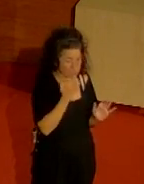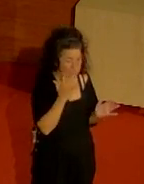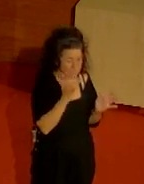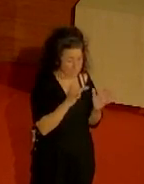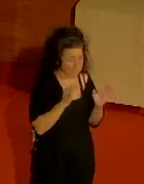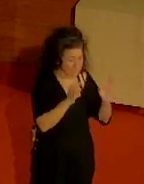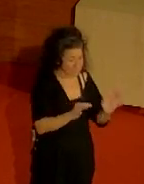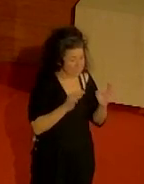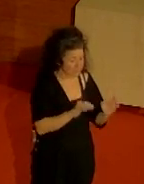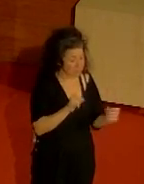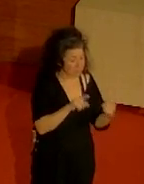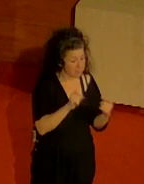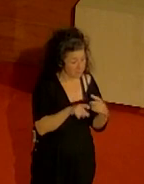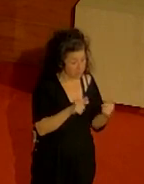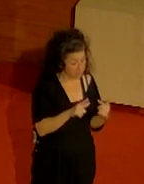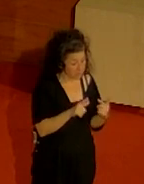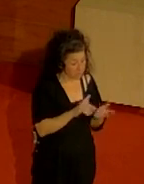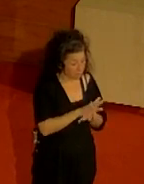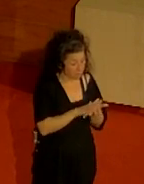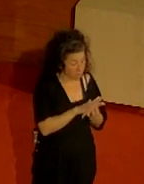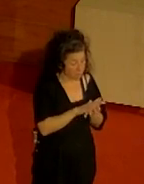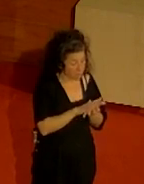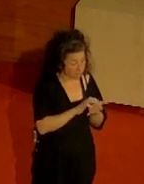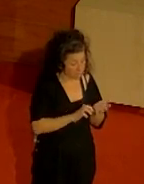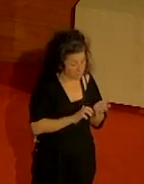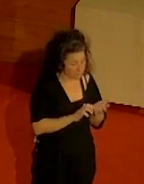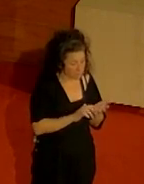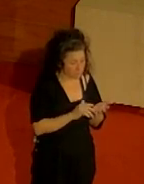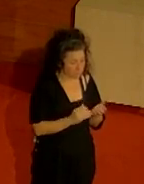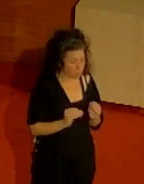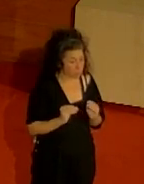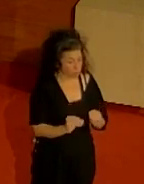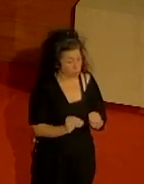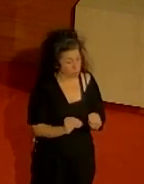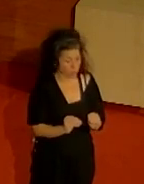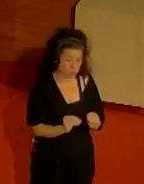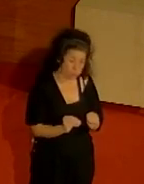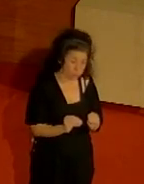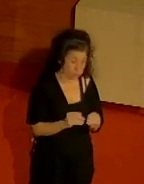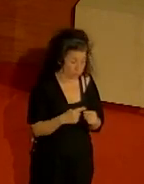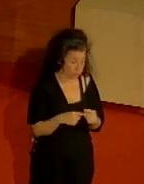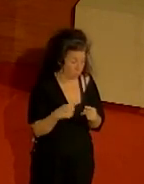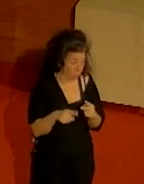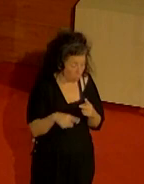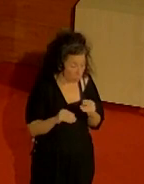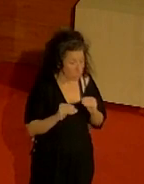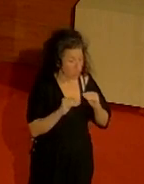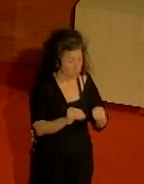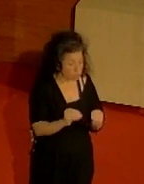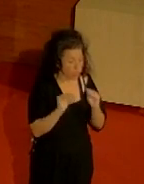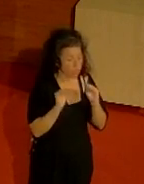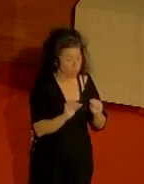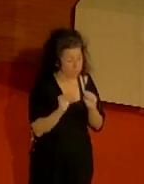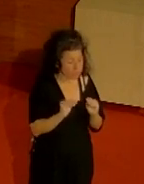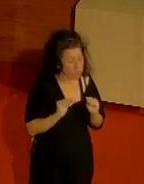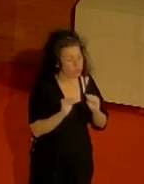tema de migraciones, lo va a hacer con su mochila, con su formación, con sus fuentes. ¿Cuáles son sus fuentes? Es